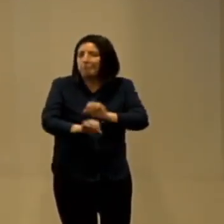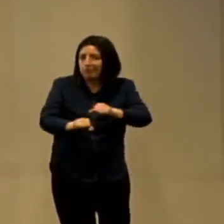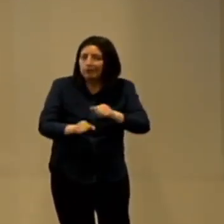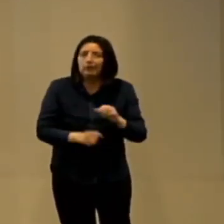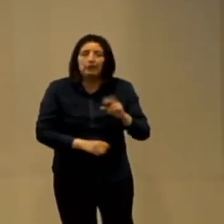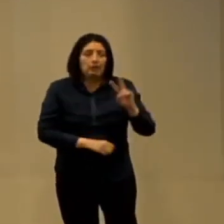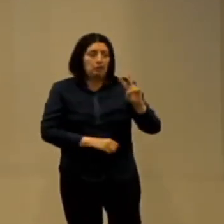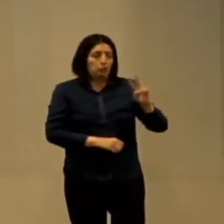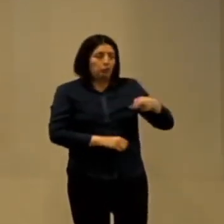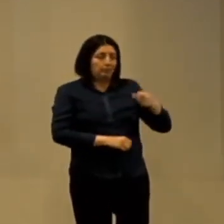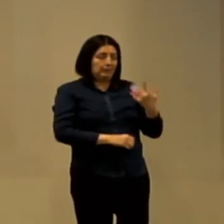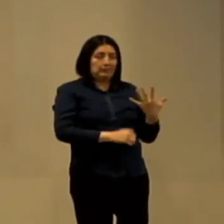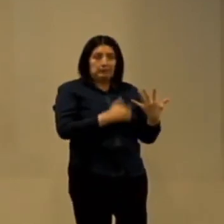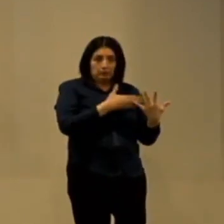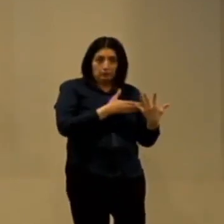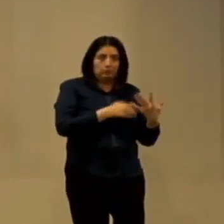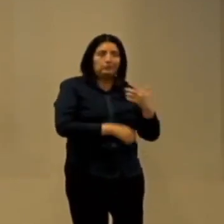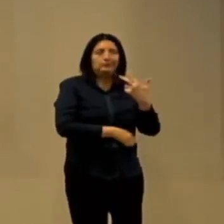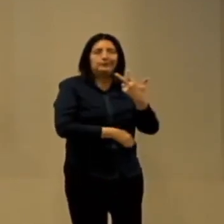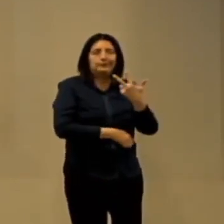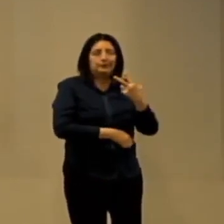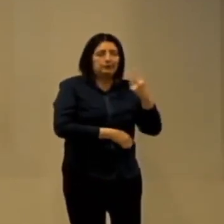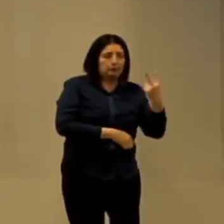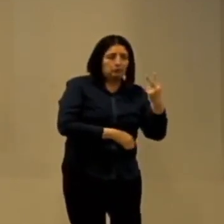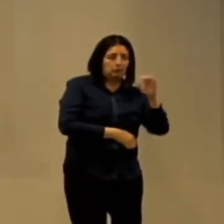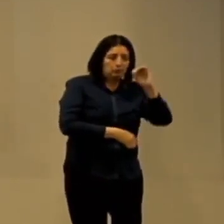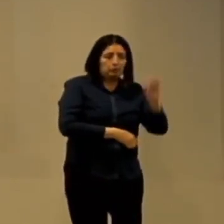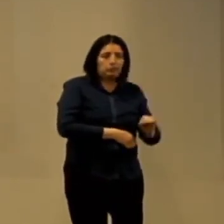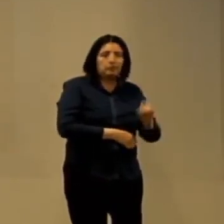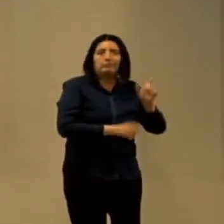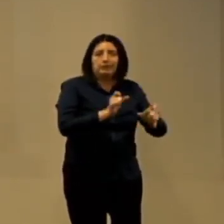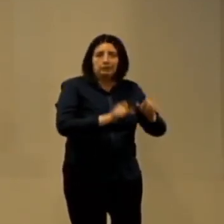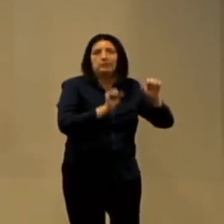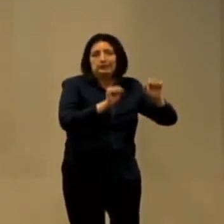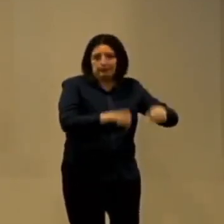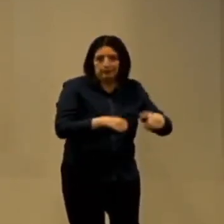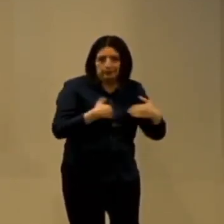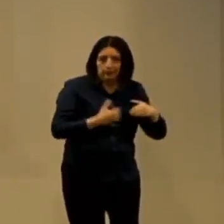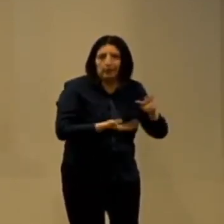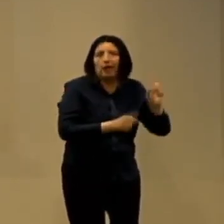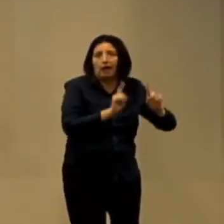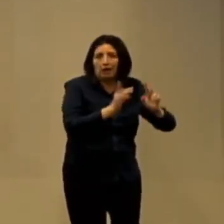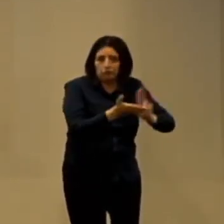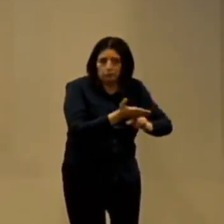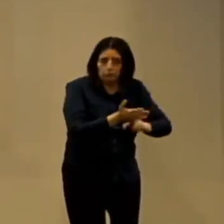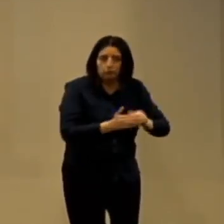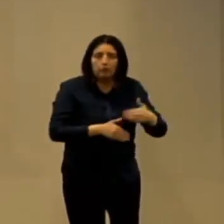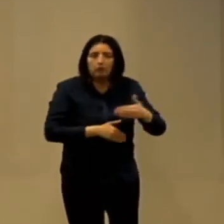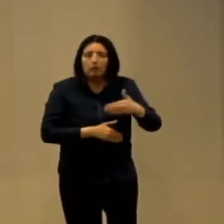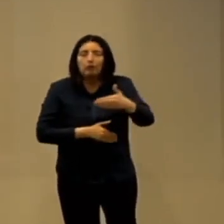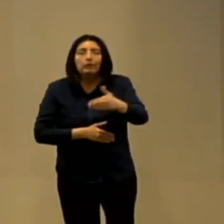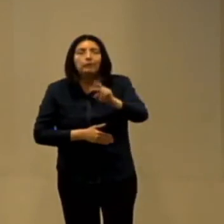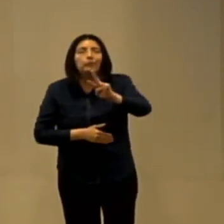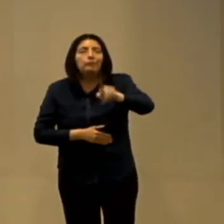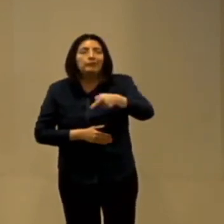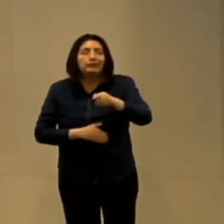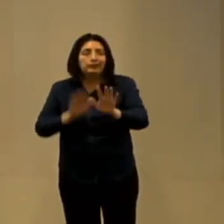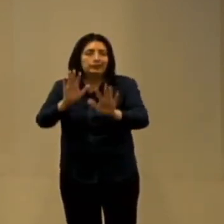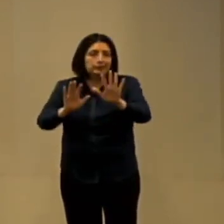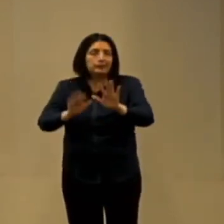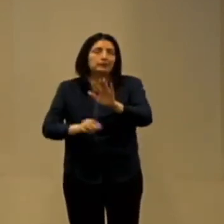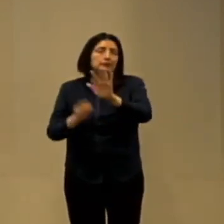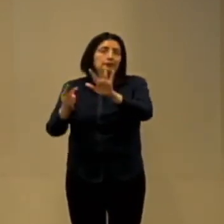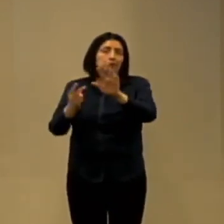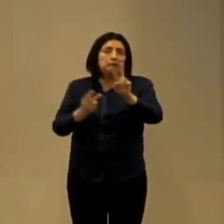año 2005 solo el 32% de las personas con discapacidad tenían algún tipo de seguro. Para el año 2015, el